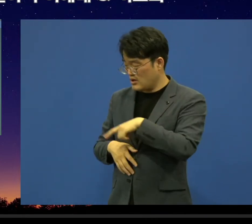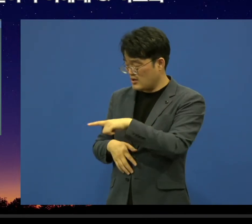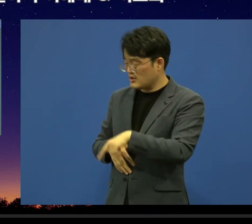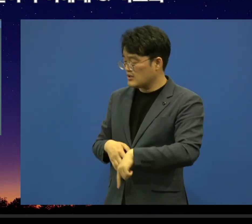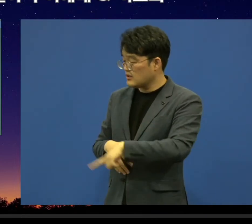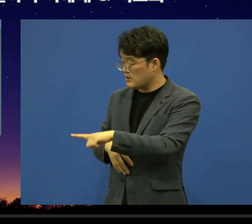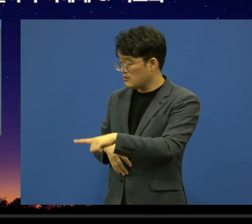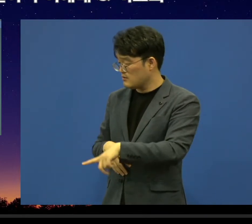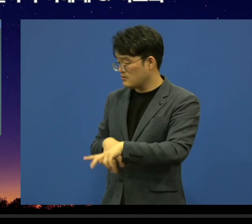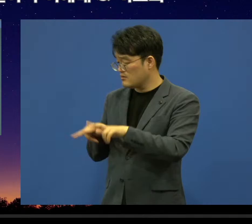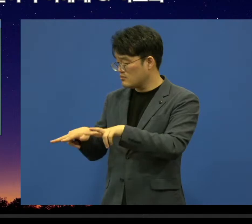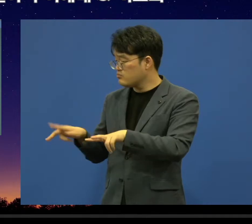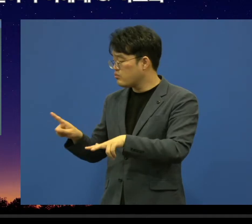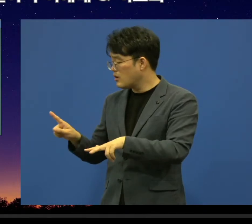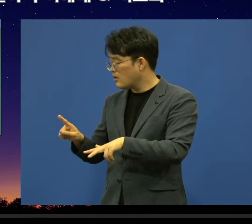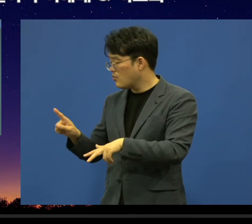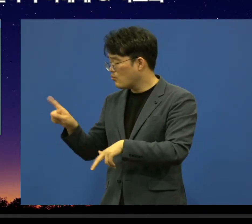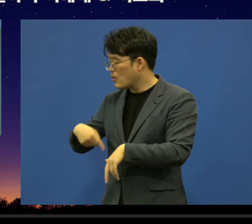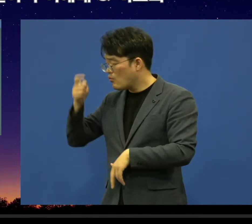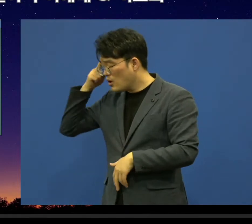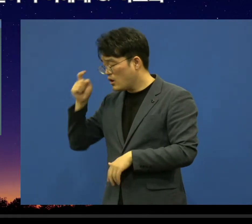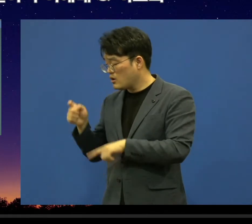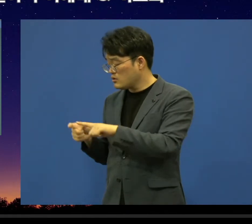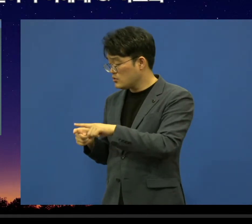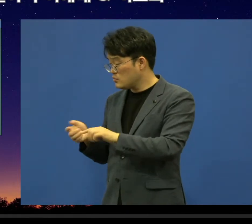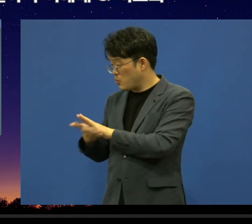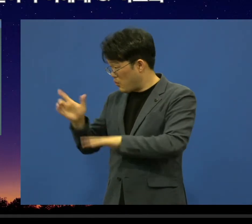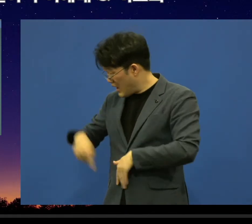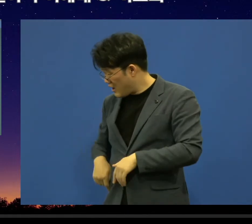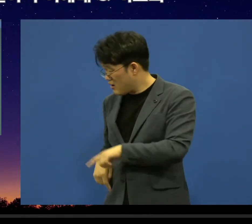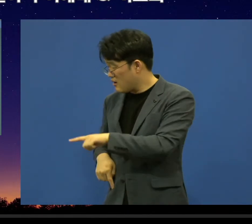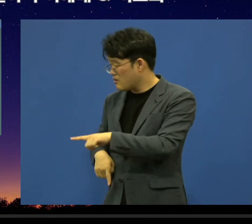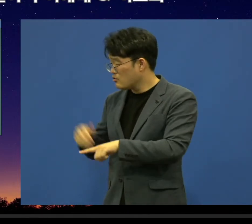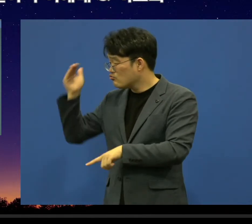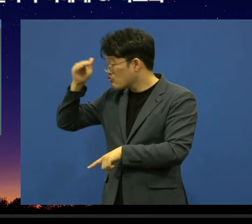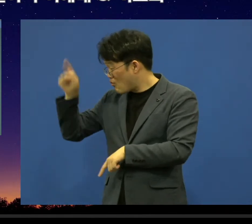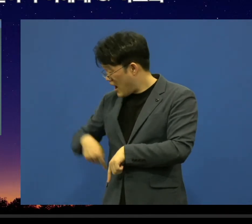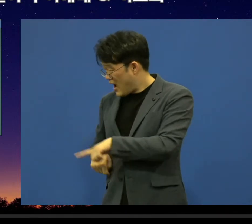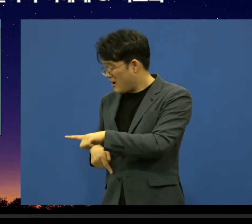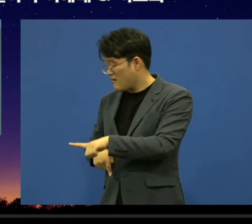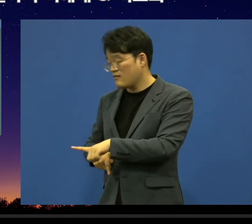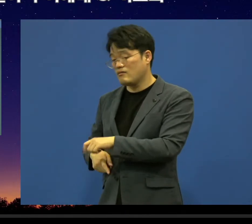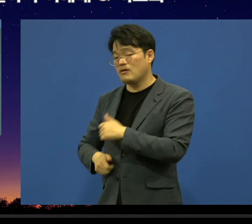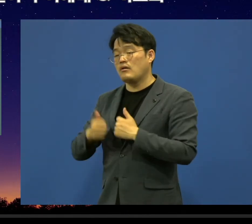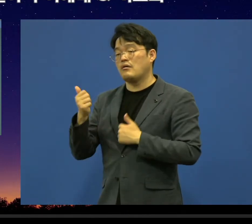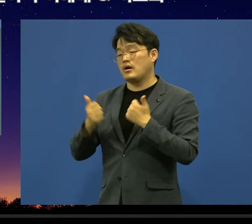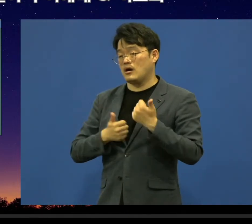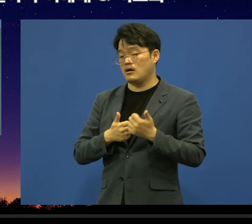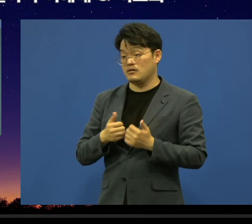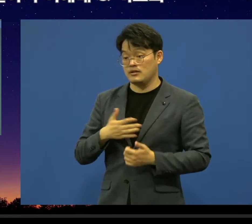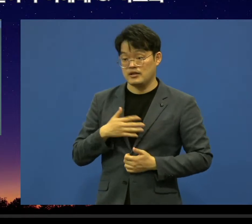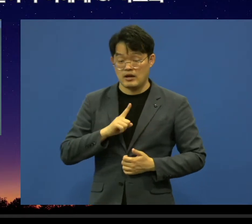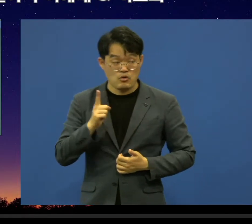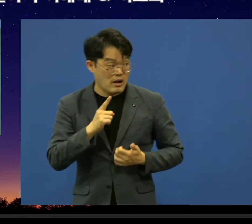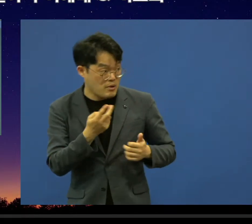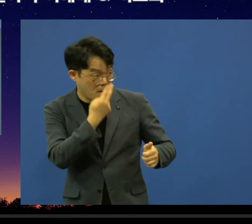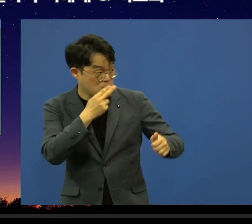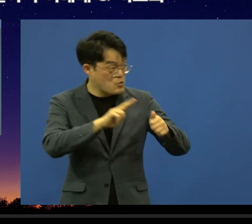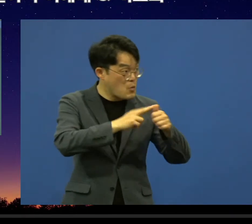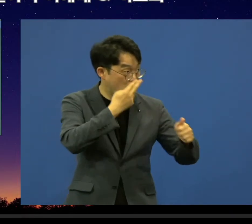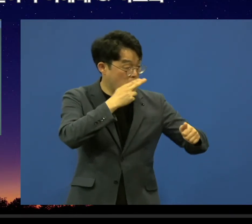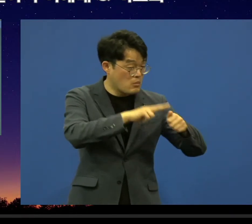뭔가 해보려고 하면 나에게 찬물을 끼얹는 사람들이 있죠? 그렇습니다. 뭔가 해보려고 하면 찬물을 끼얹는